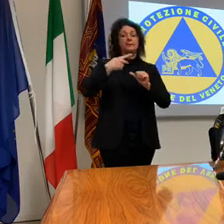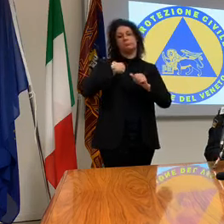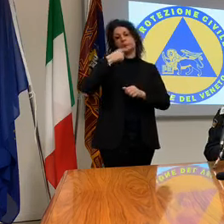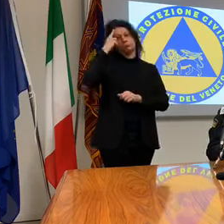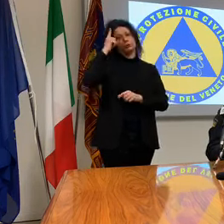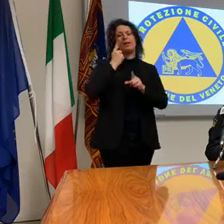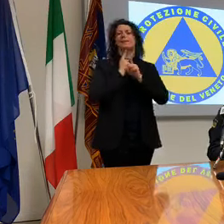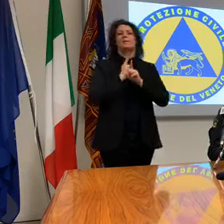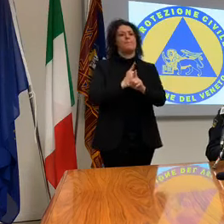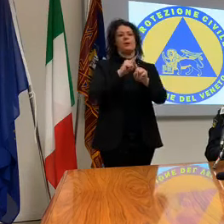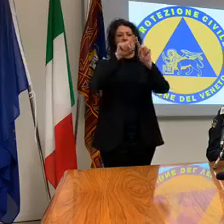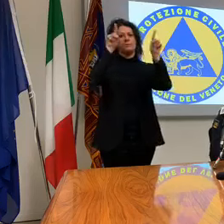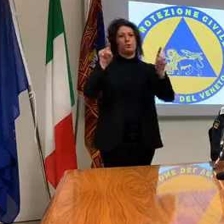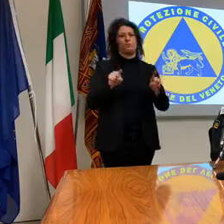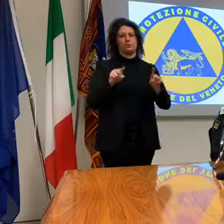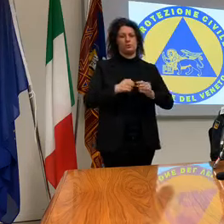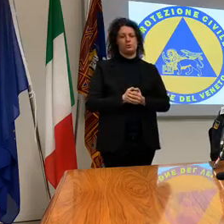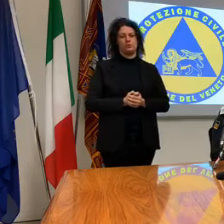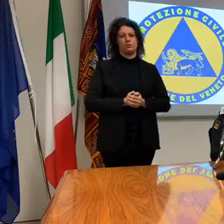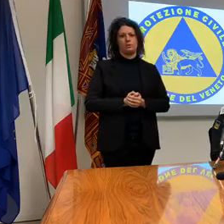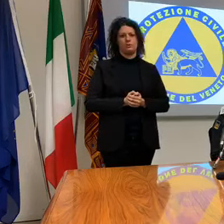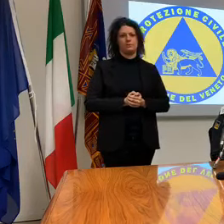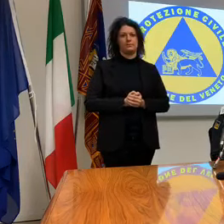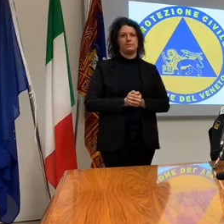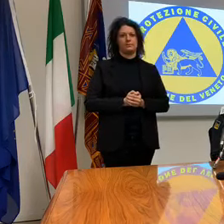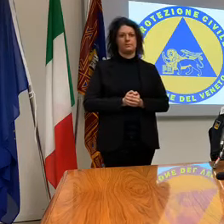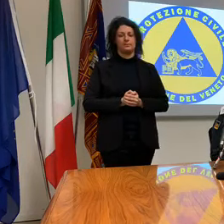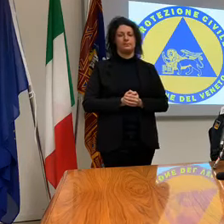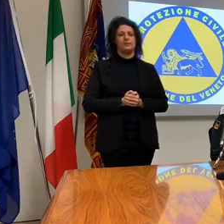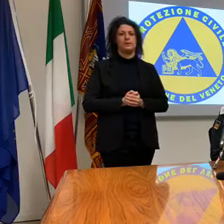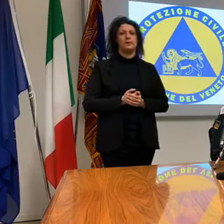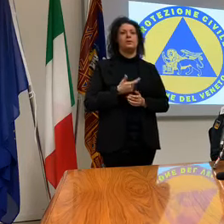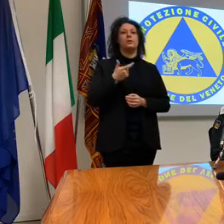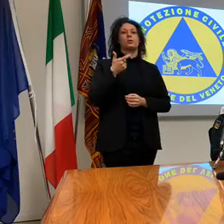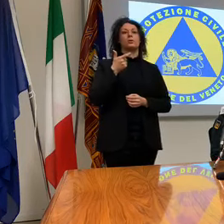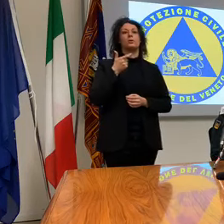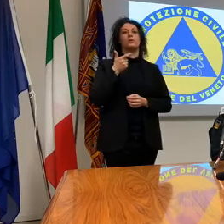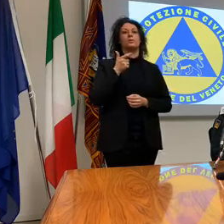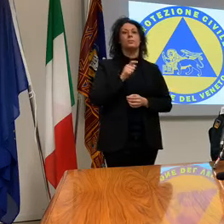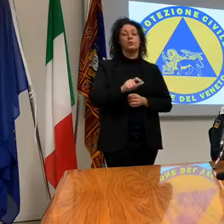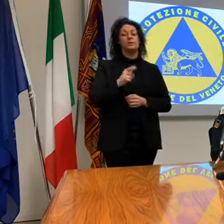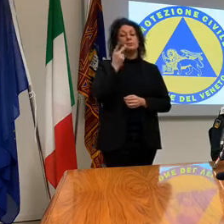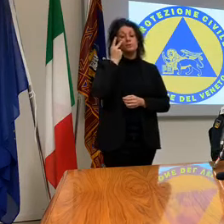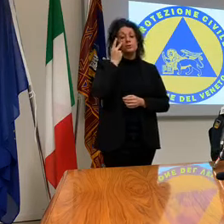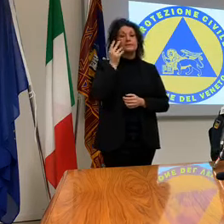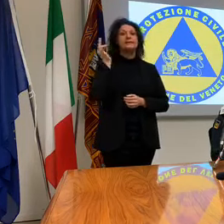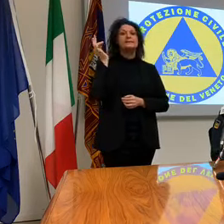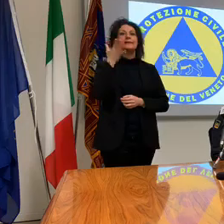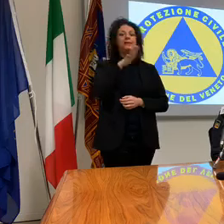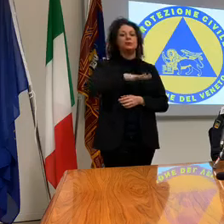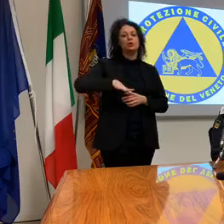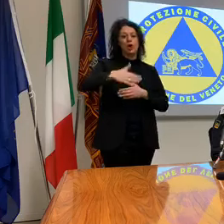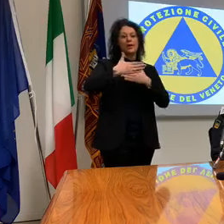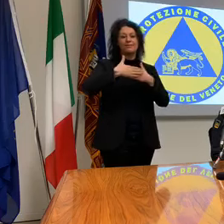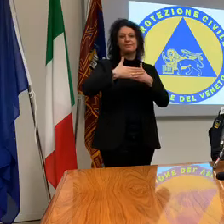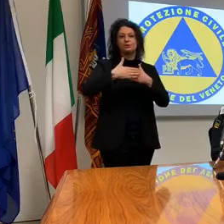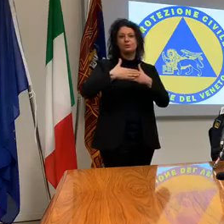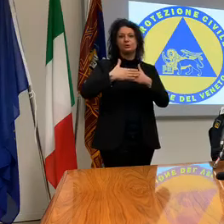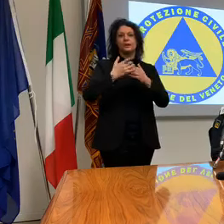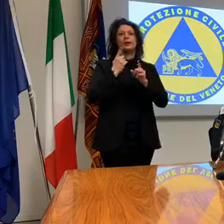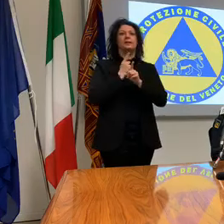poi c'è uno scambio anche fra realtà, soprattutto nelle zone più vicine una all'altra. Se c'è un paziente di Vittorio Veneto